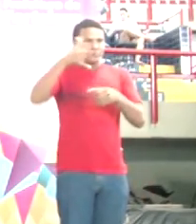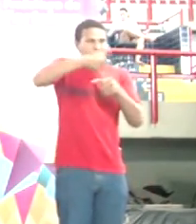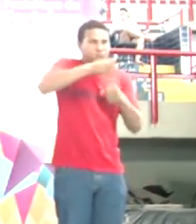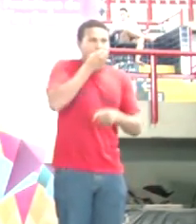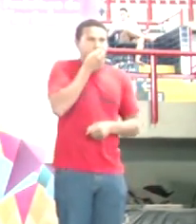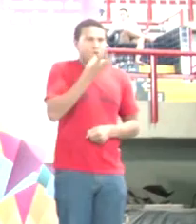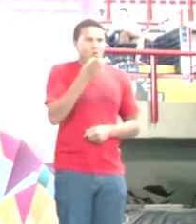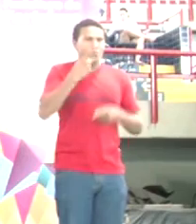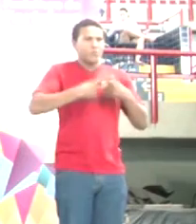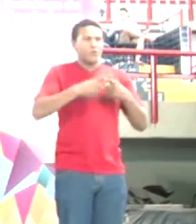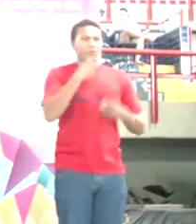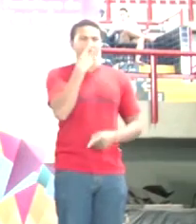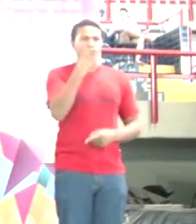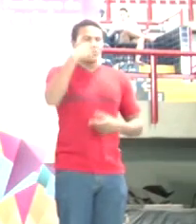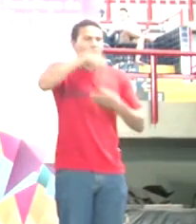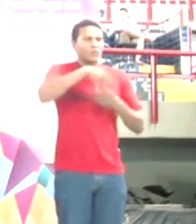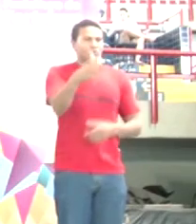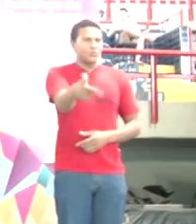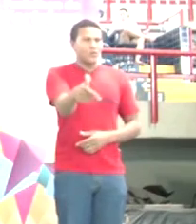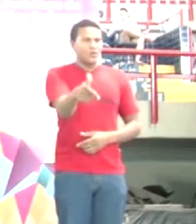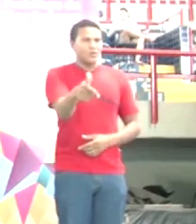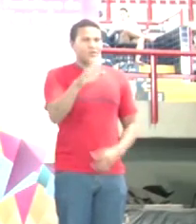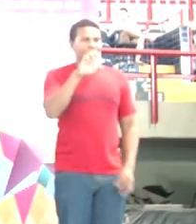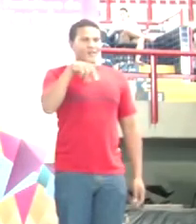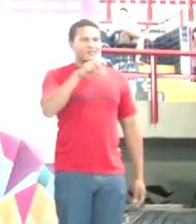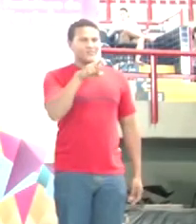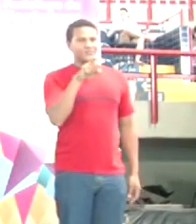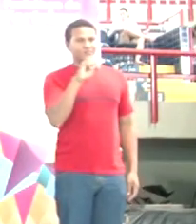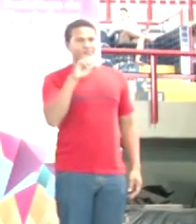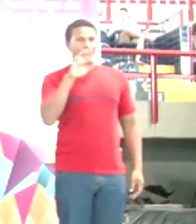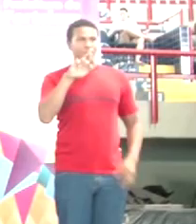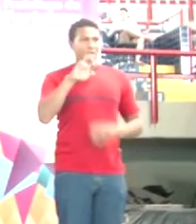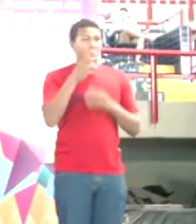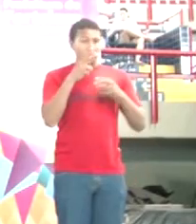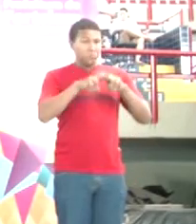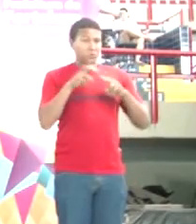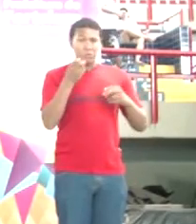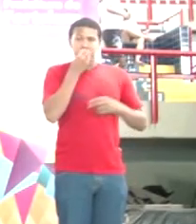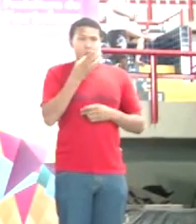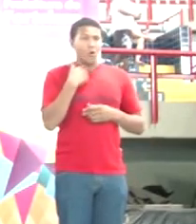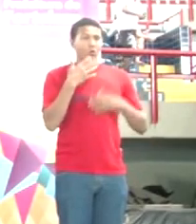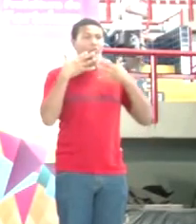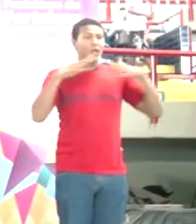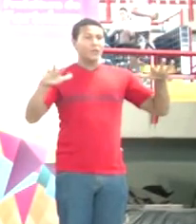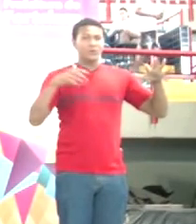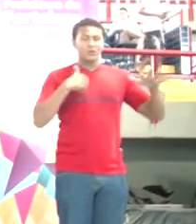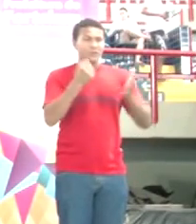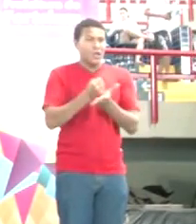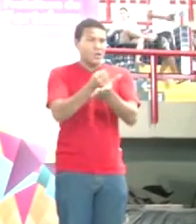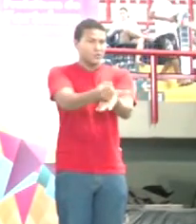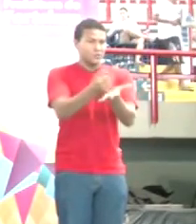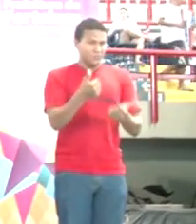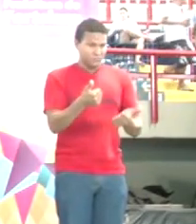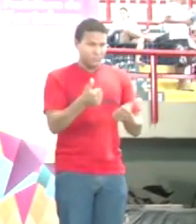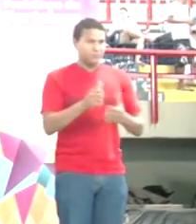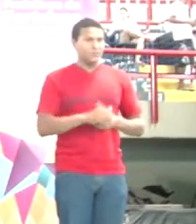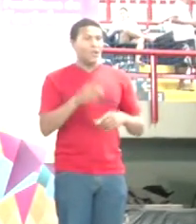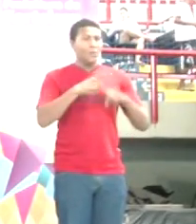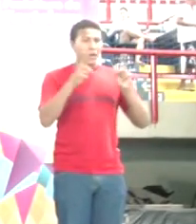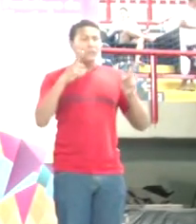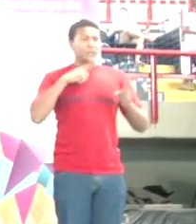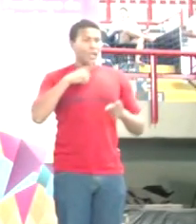tem enxofre. Então, isso é um ponto positivo na questão ambiental. Mas você tem um outro ponto positivo. Qual